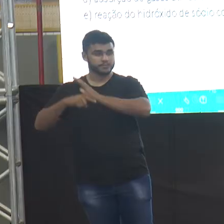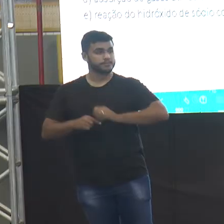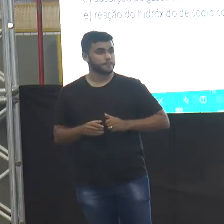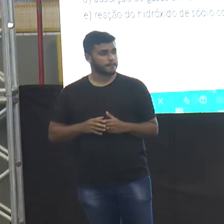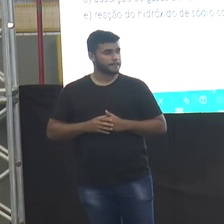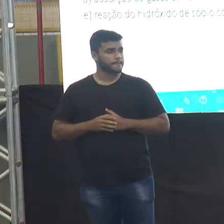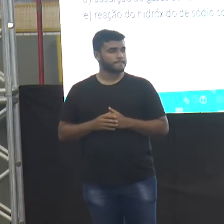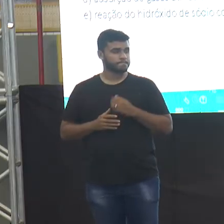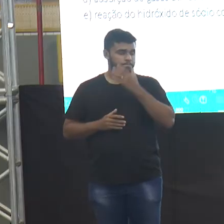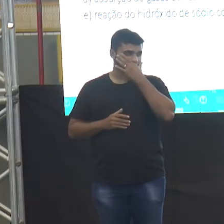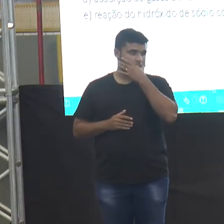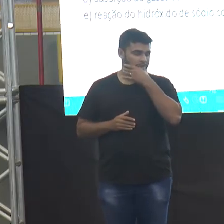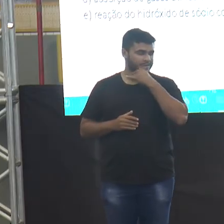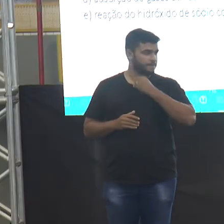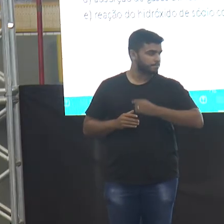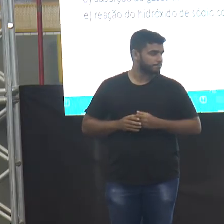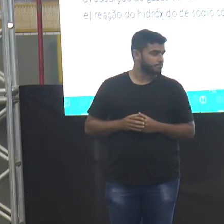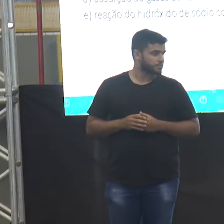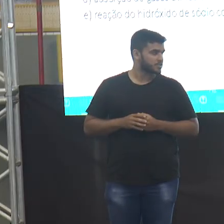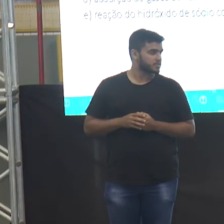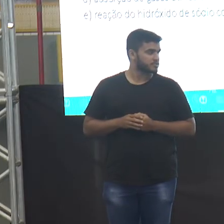Bora.